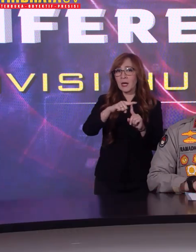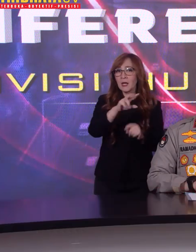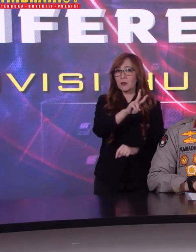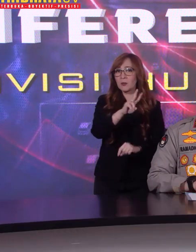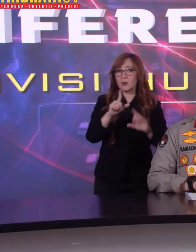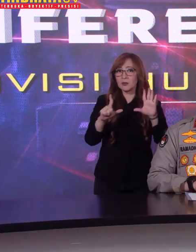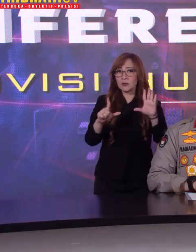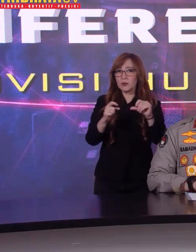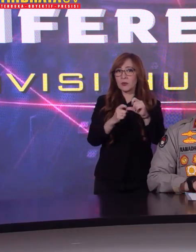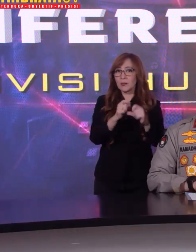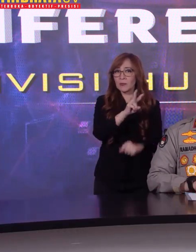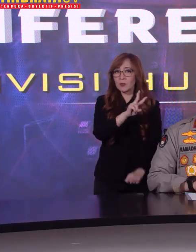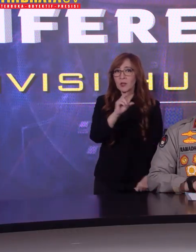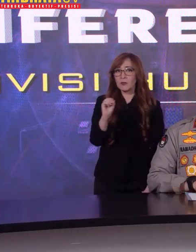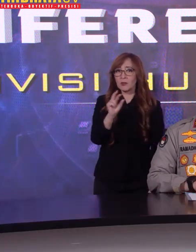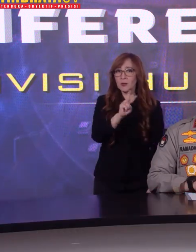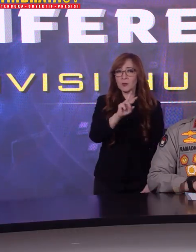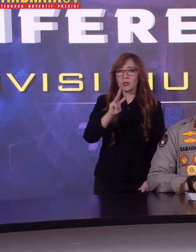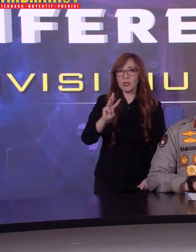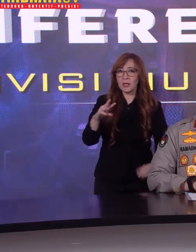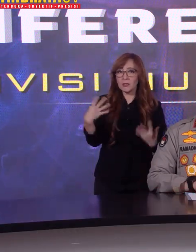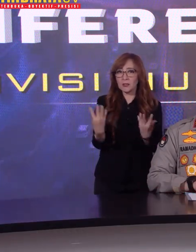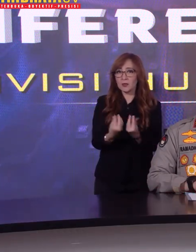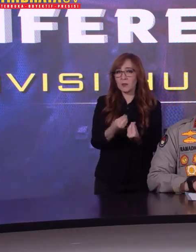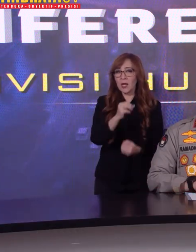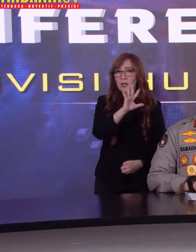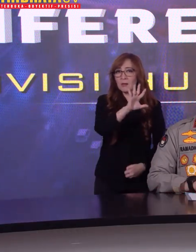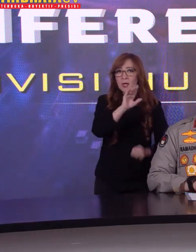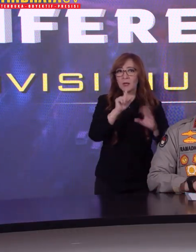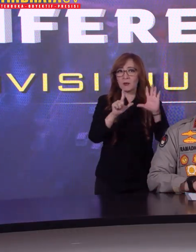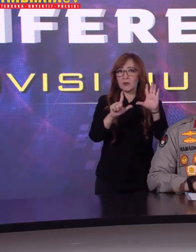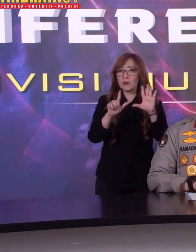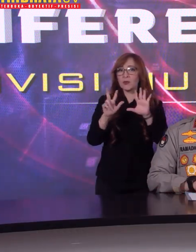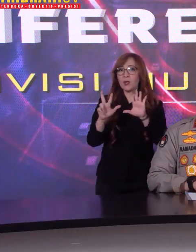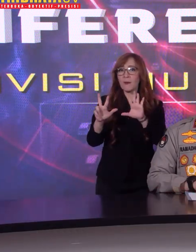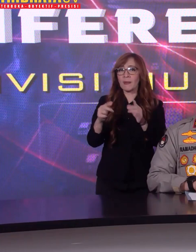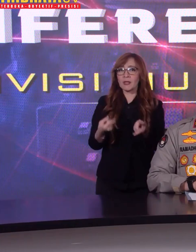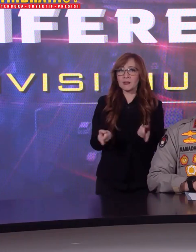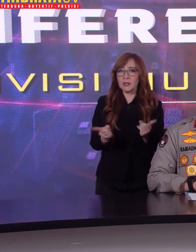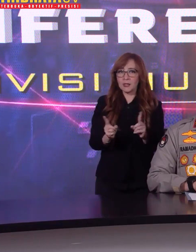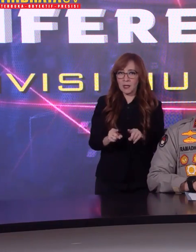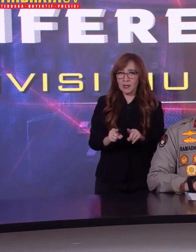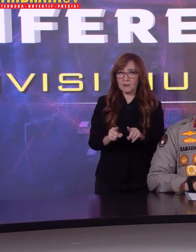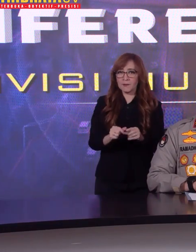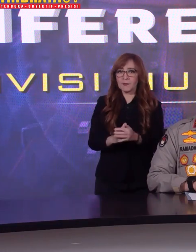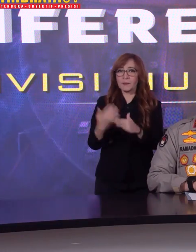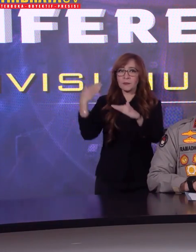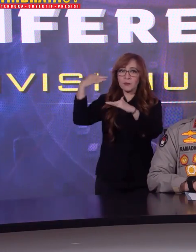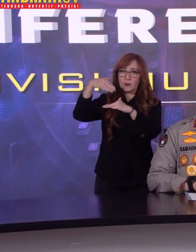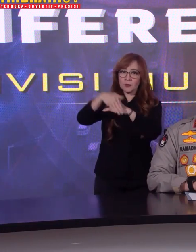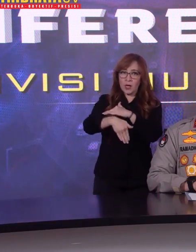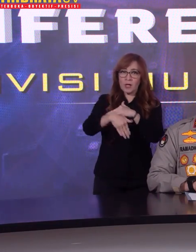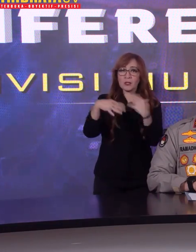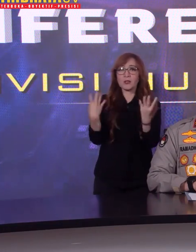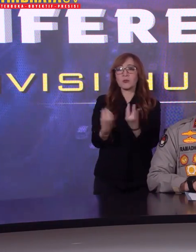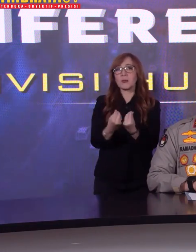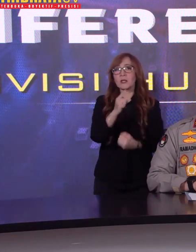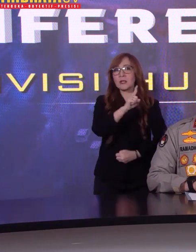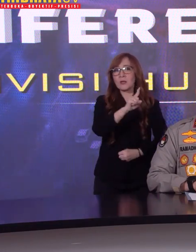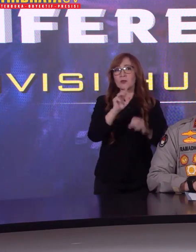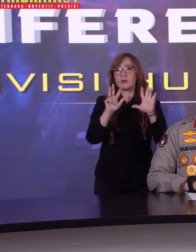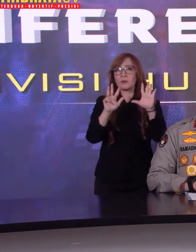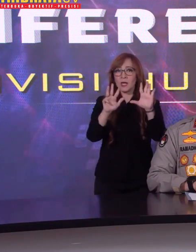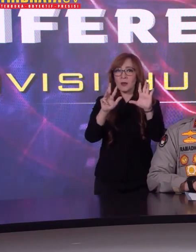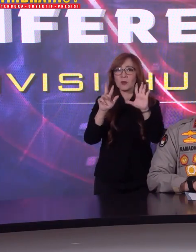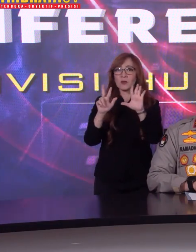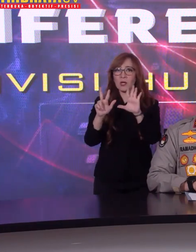27 September 2023 sebanyak 578 kejadian Mengalami penurunan sebanyak